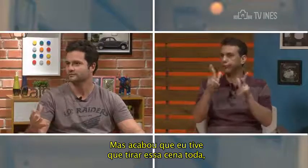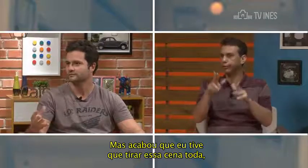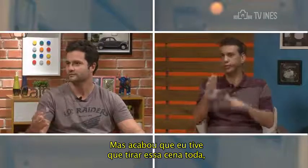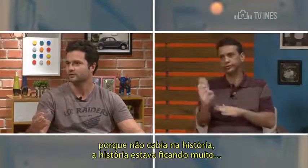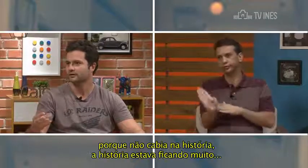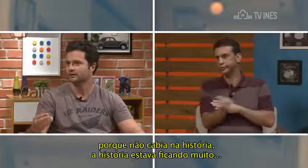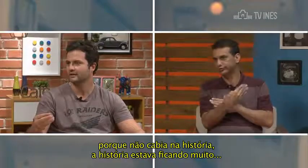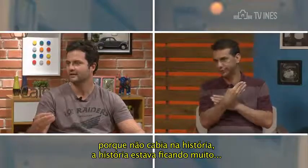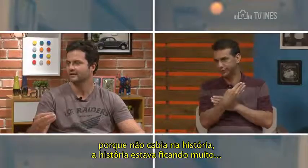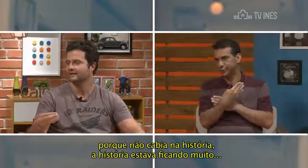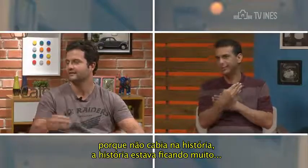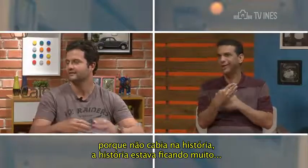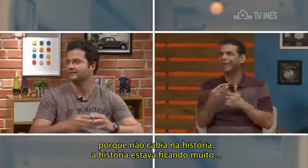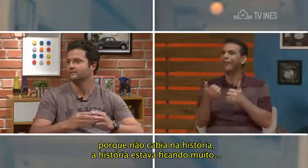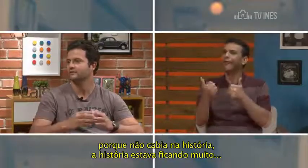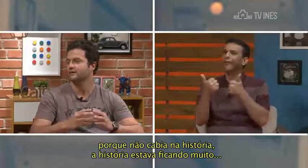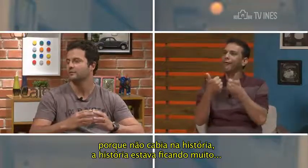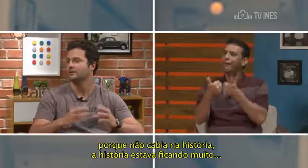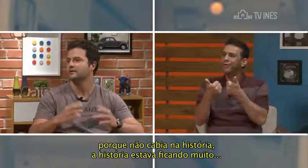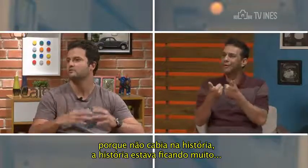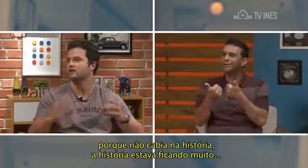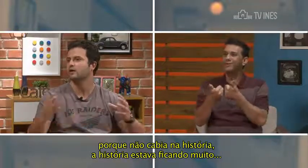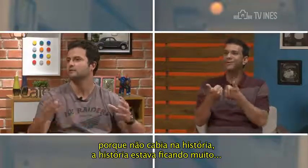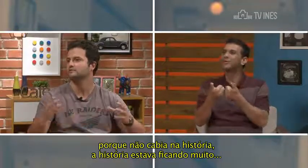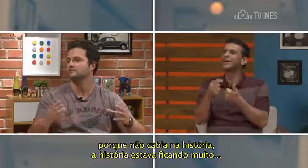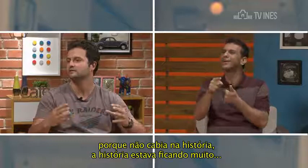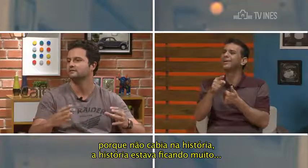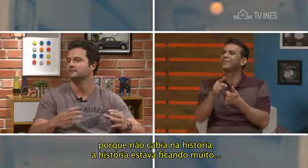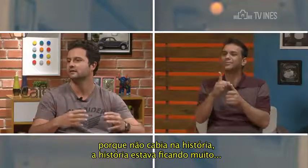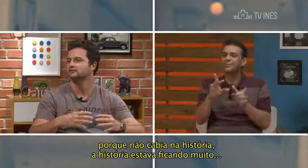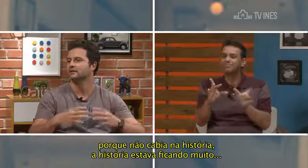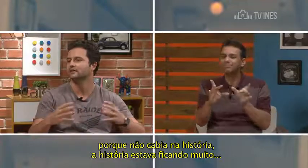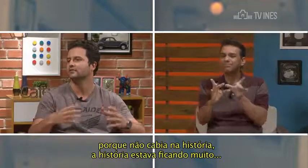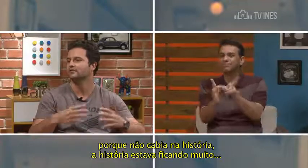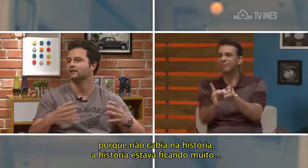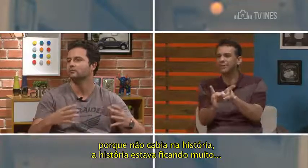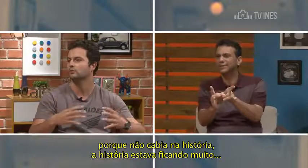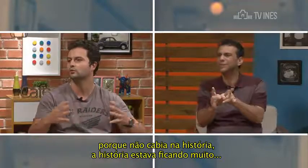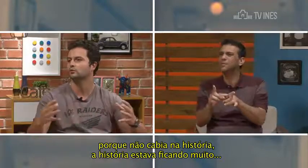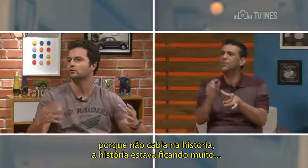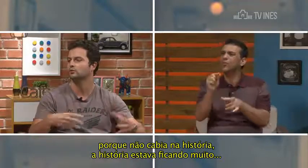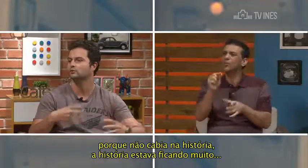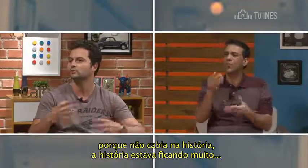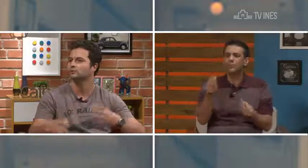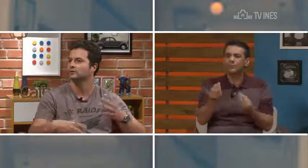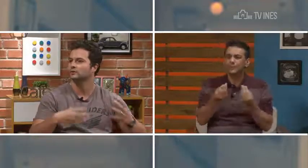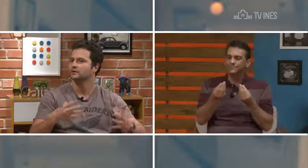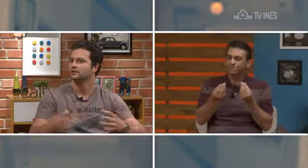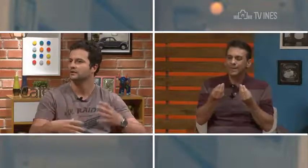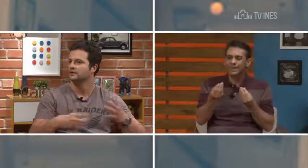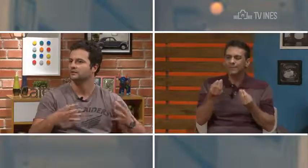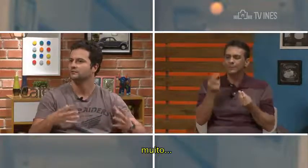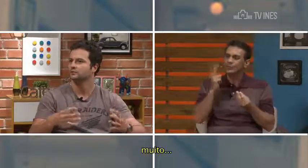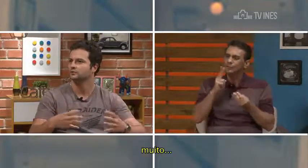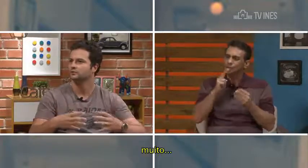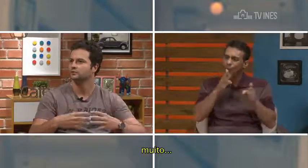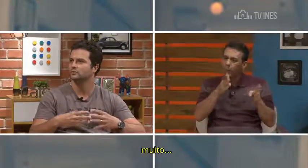toda, porque não cabia na história. A história estava ficando muito...